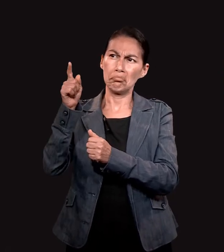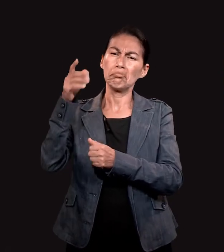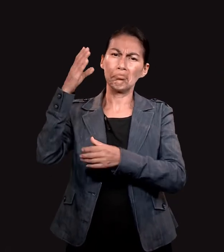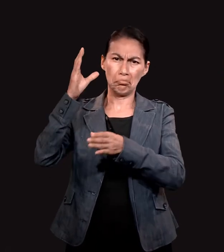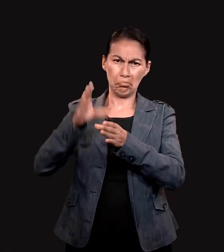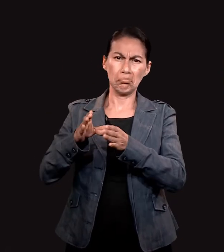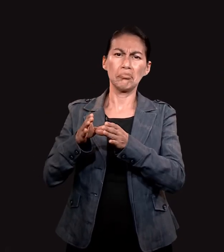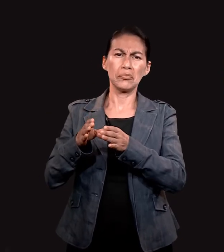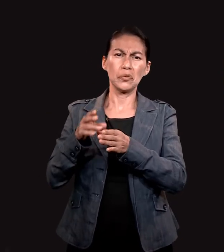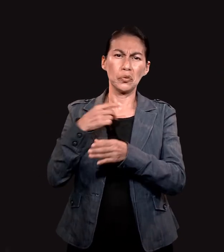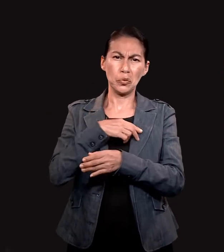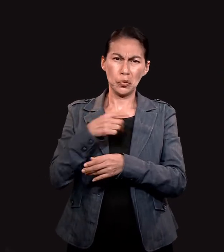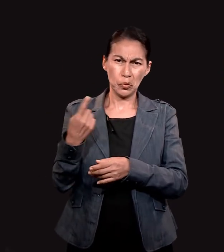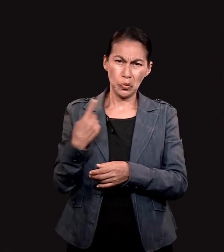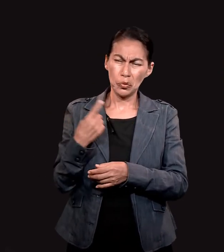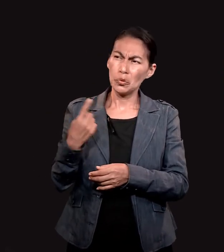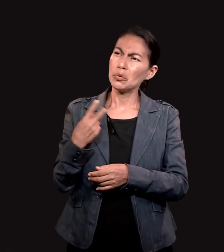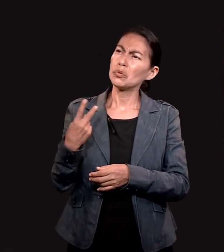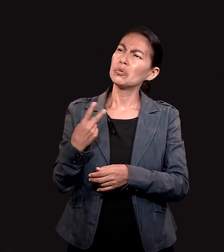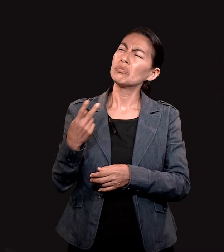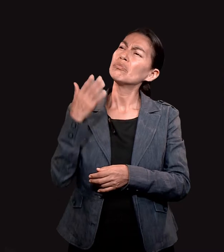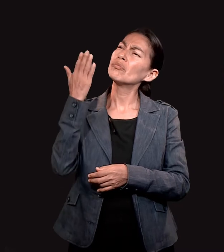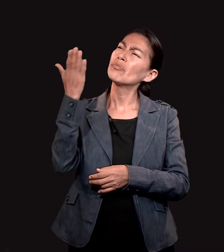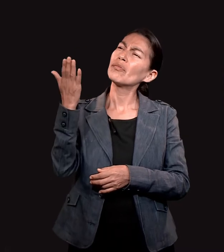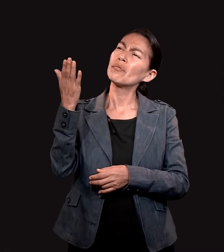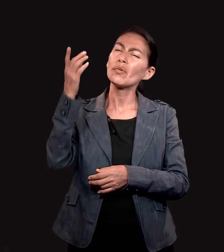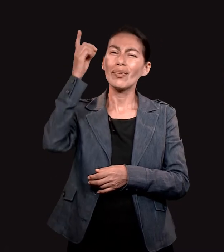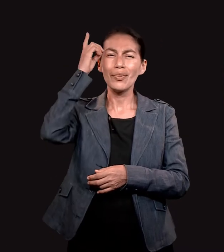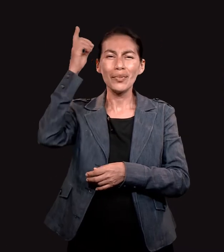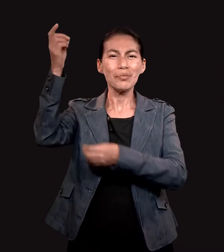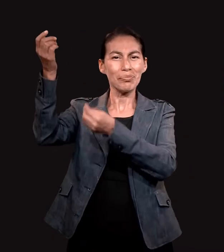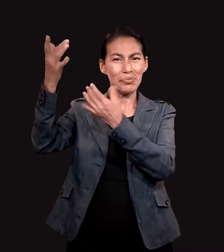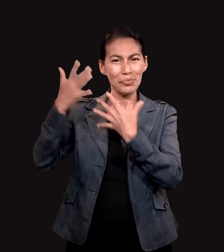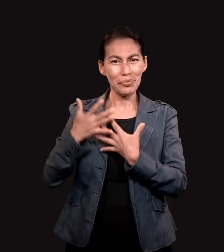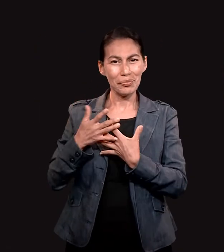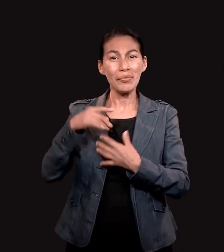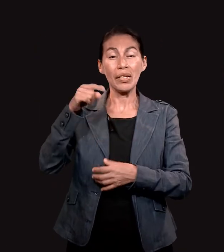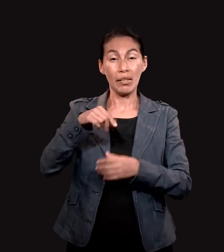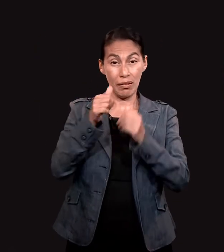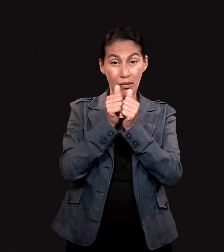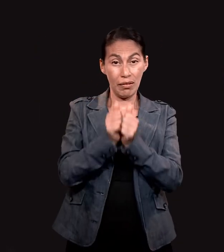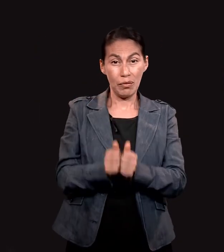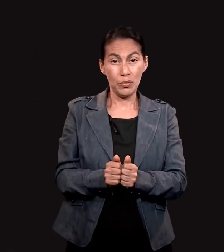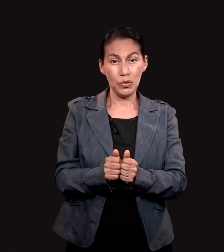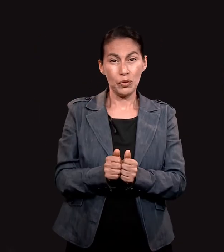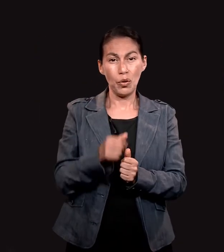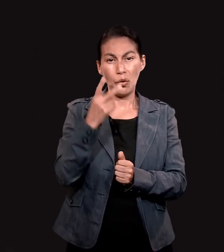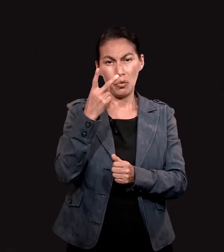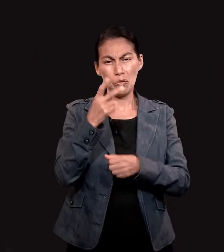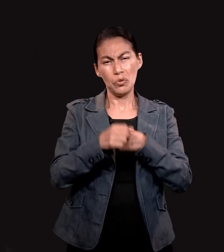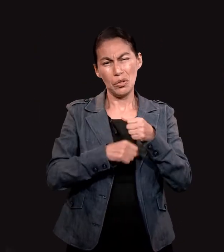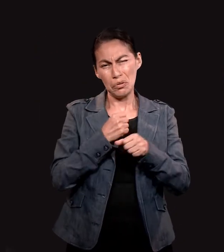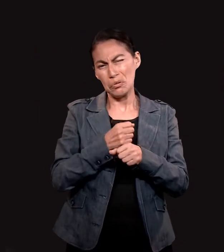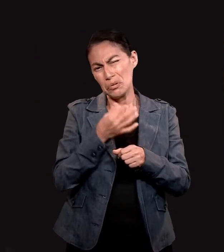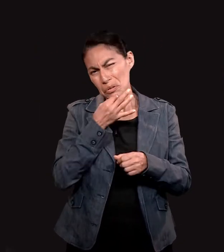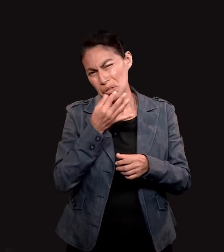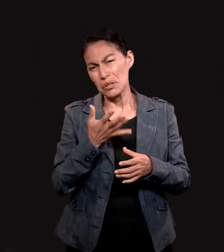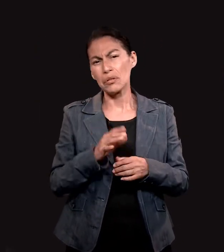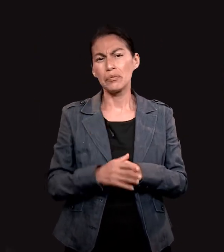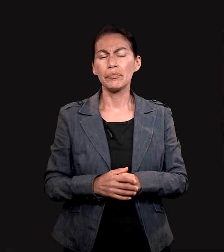acá. Y pues Él nos cumplió. Él nos dio lo que le estábamos pidiendo en oración. Y pues nos quedamos por